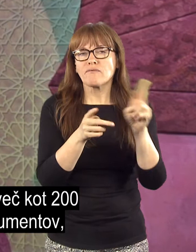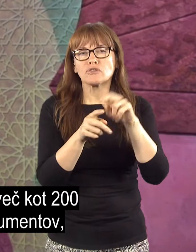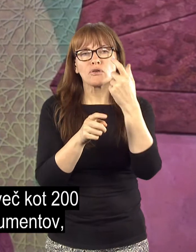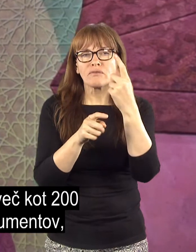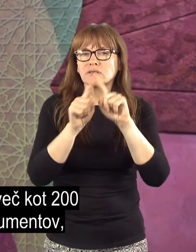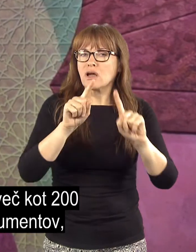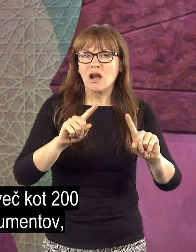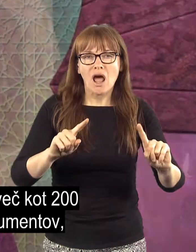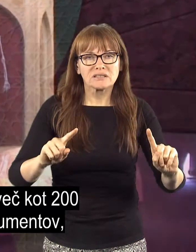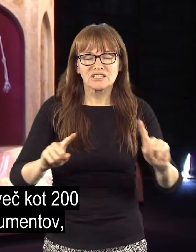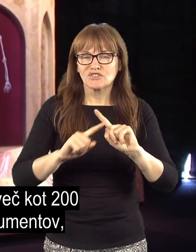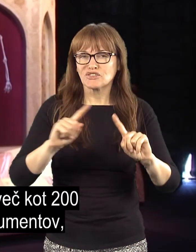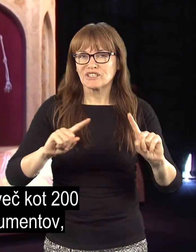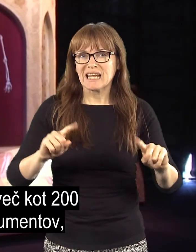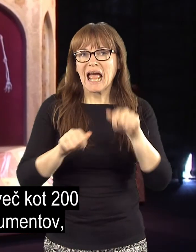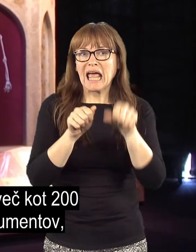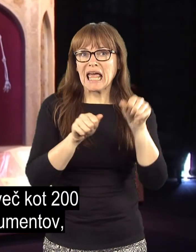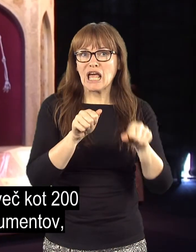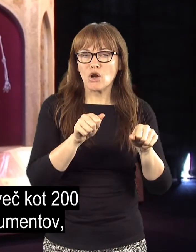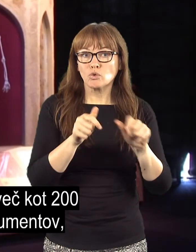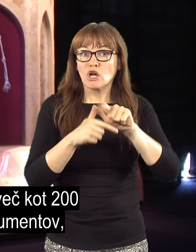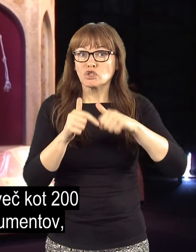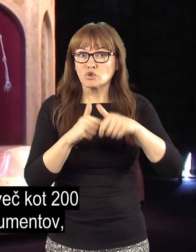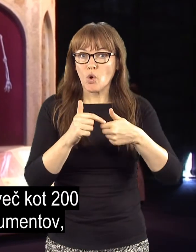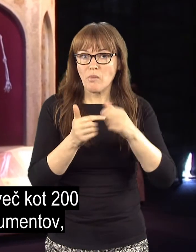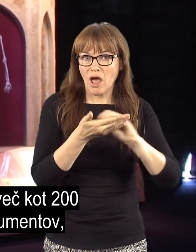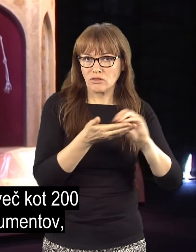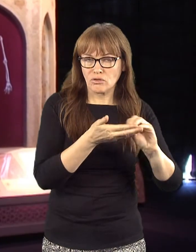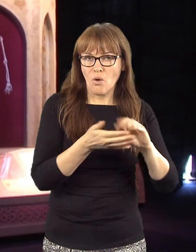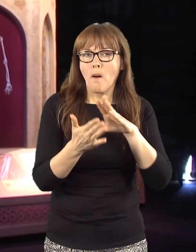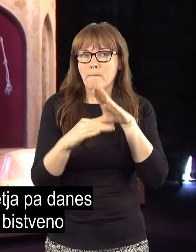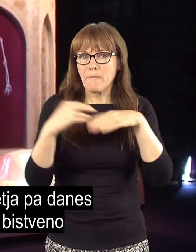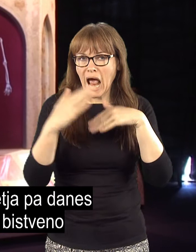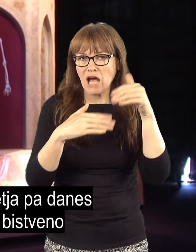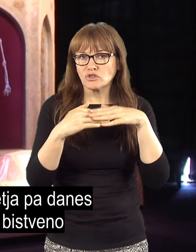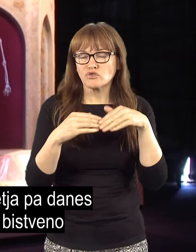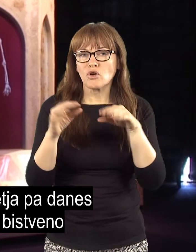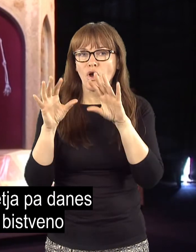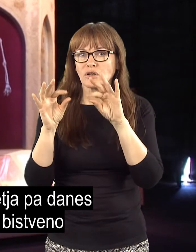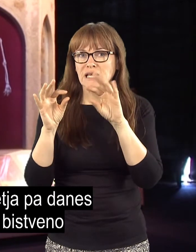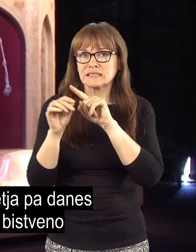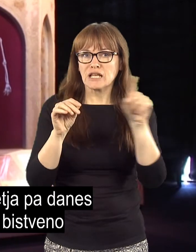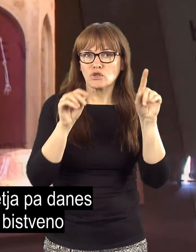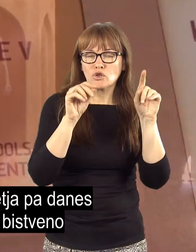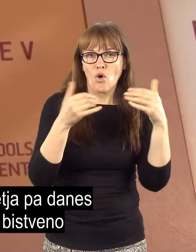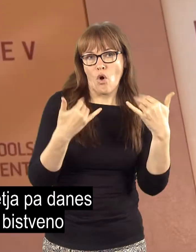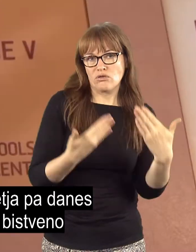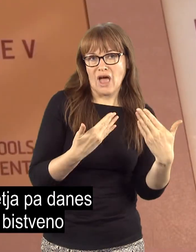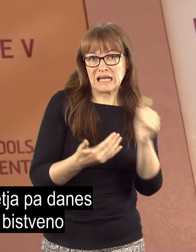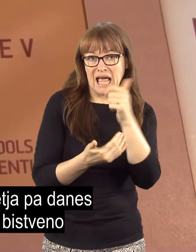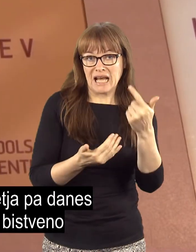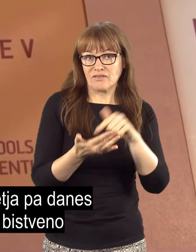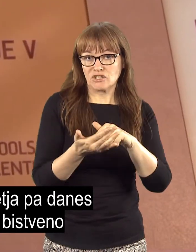več kot 200 različnih kirurških inštrumentov, ki se praktično od 10. stoletja pa tja danes